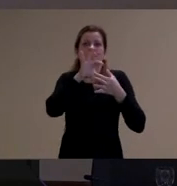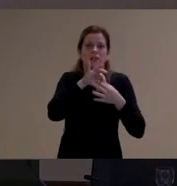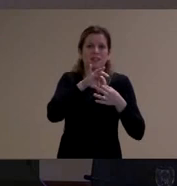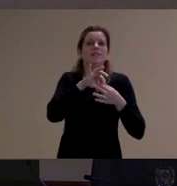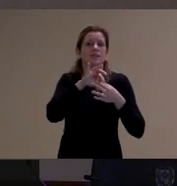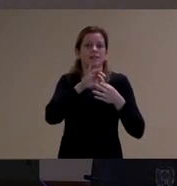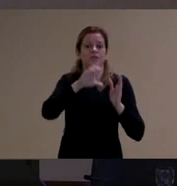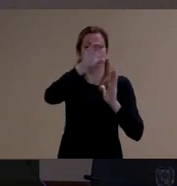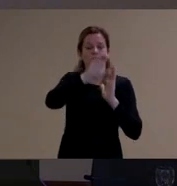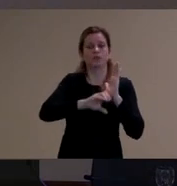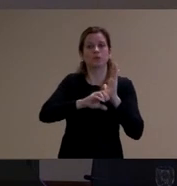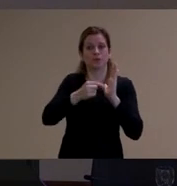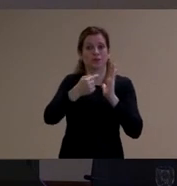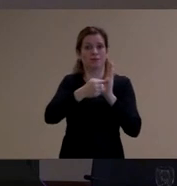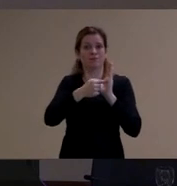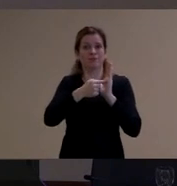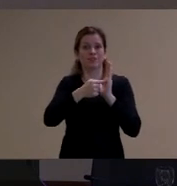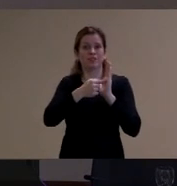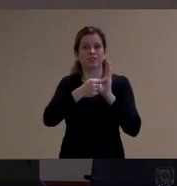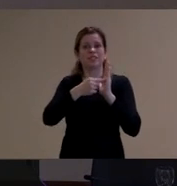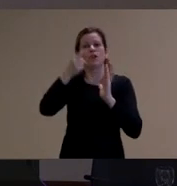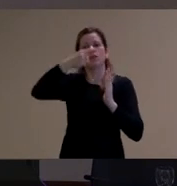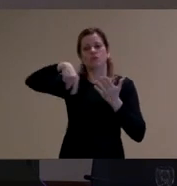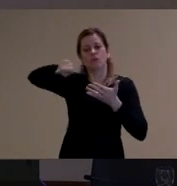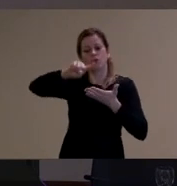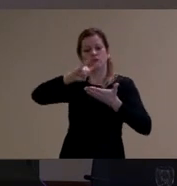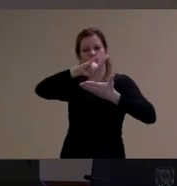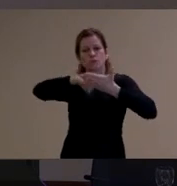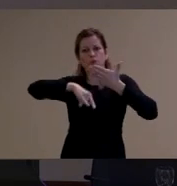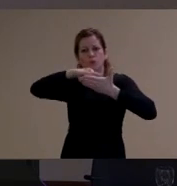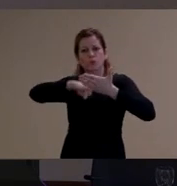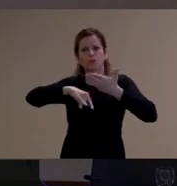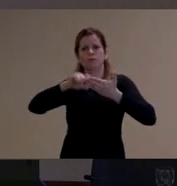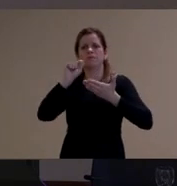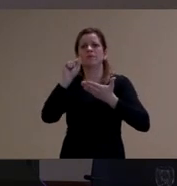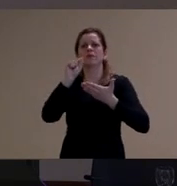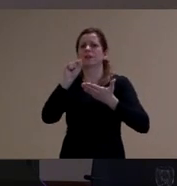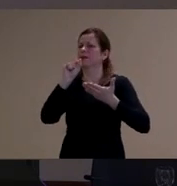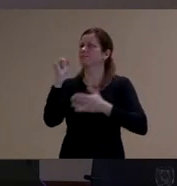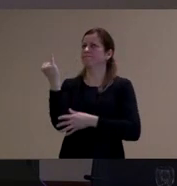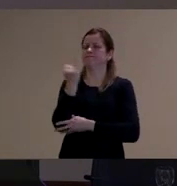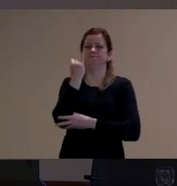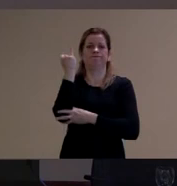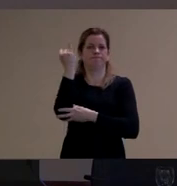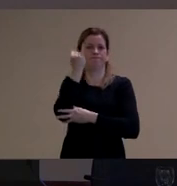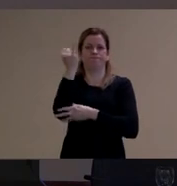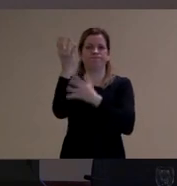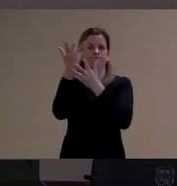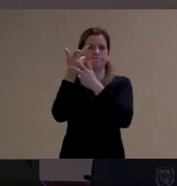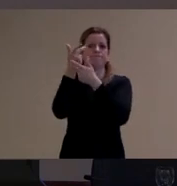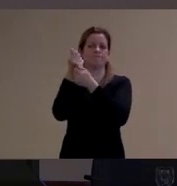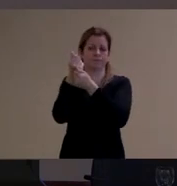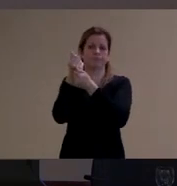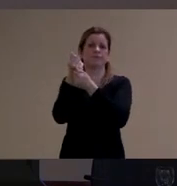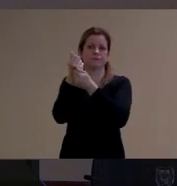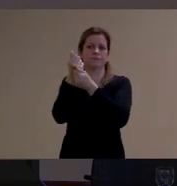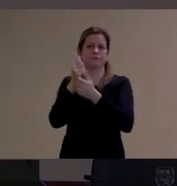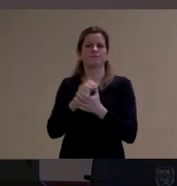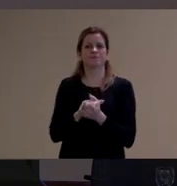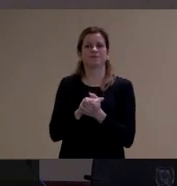e é para nós né um documento mandatário de grande relevância então